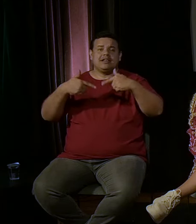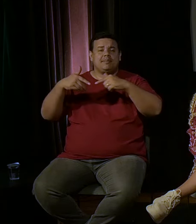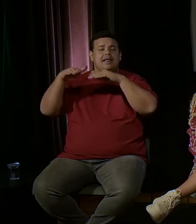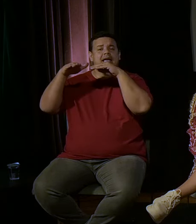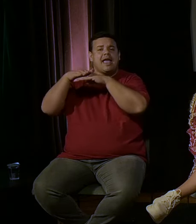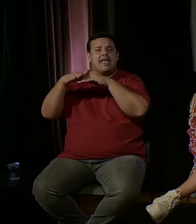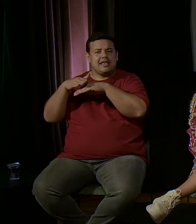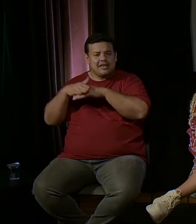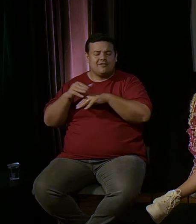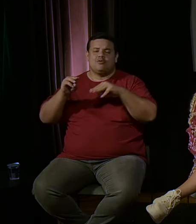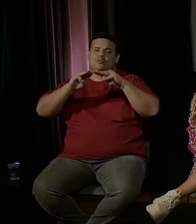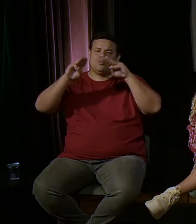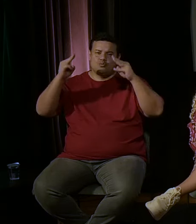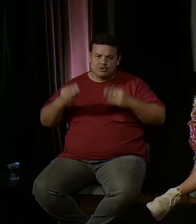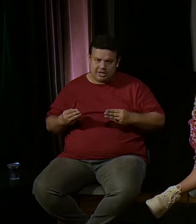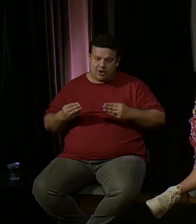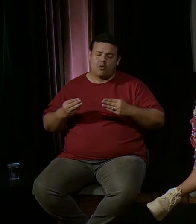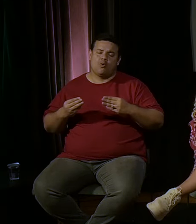de Campinas,